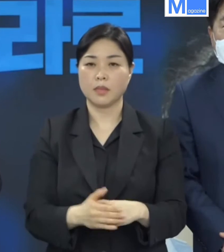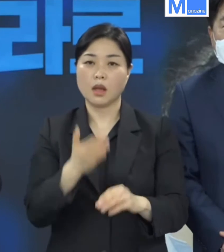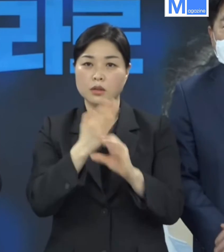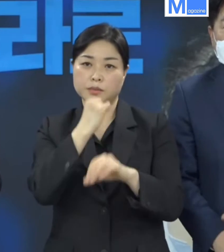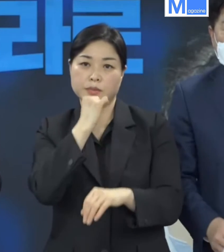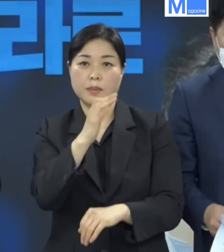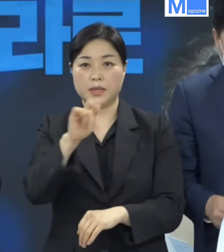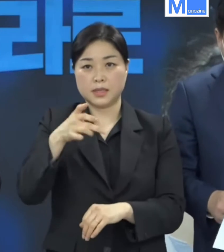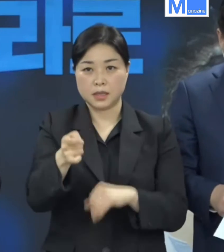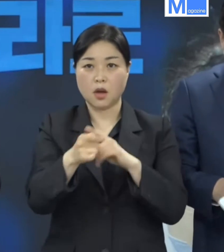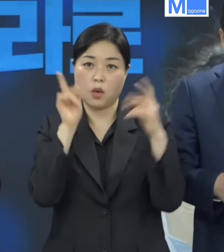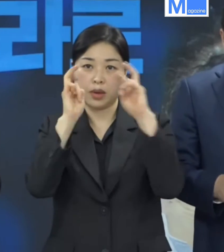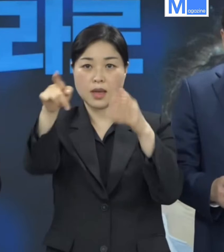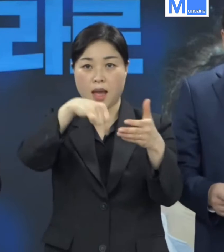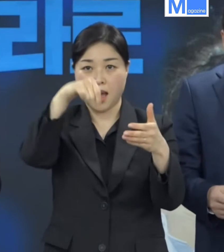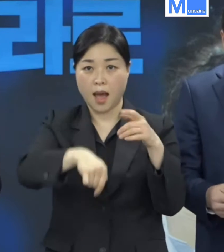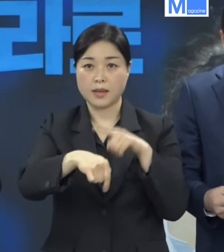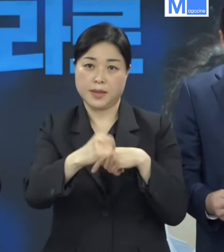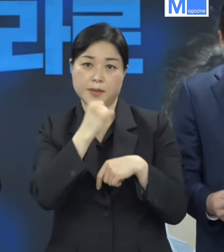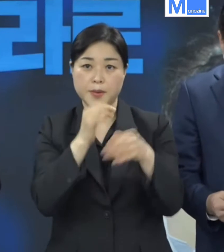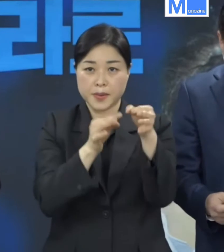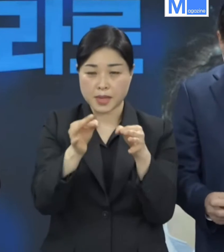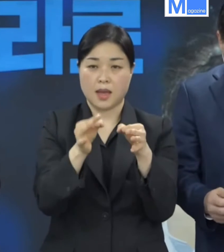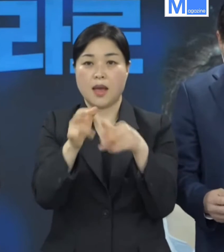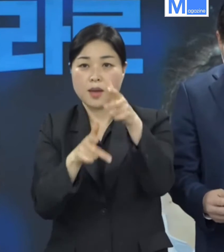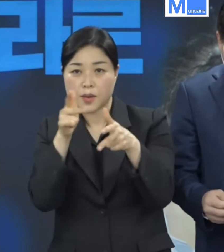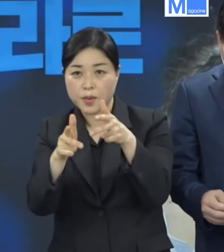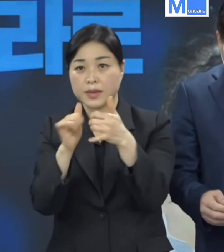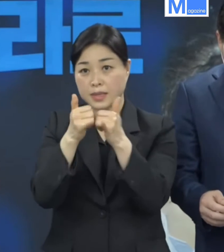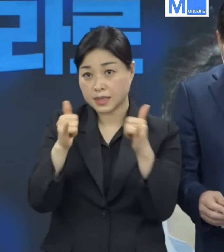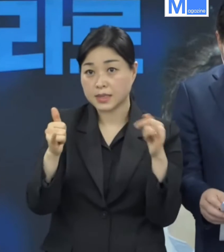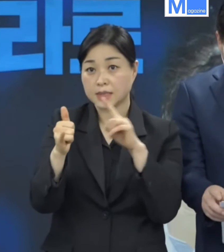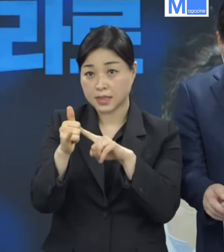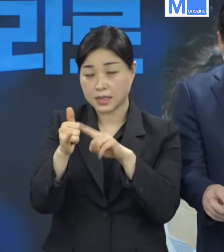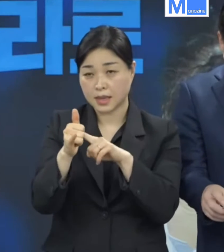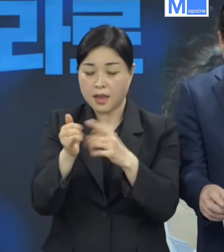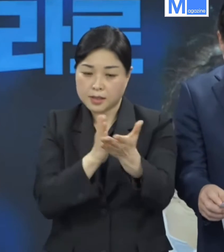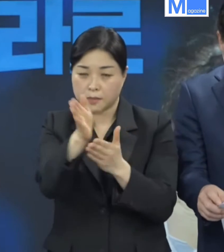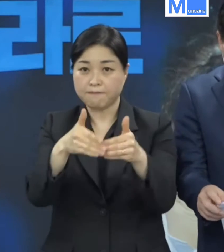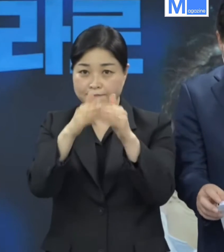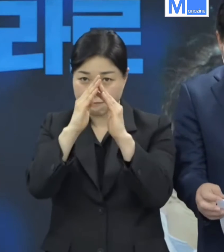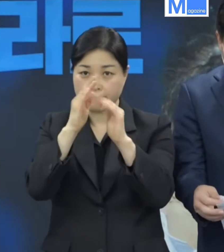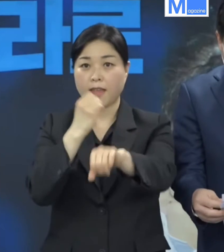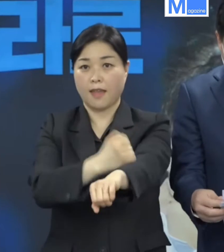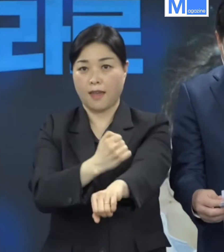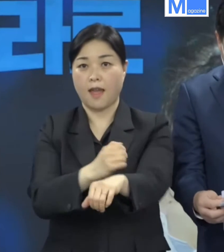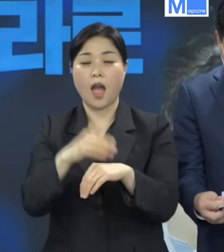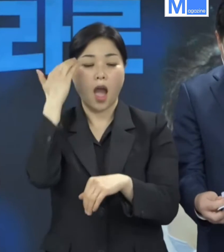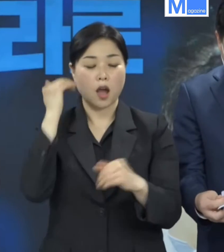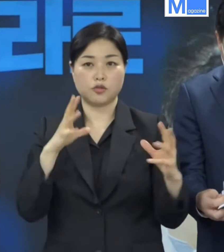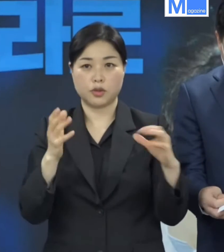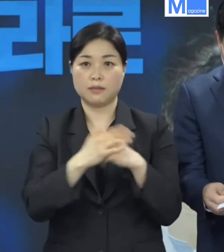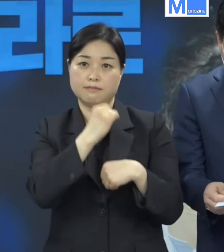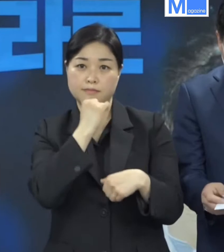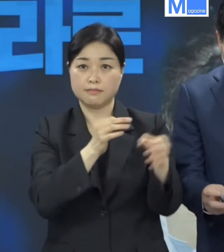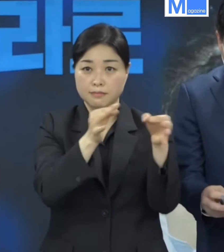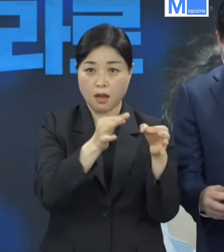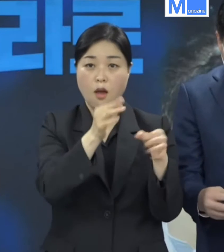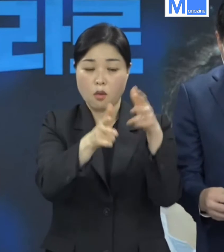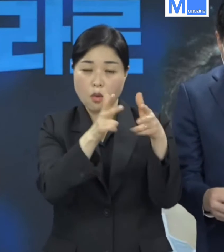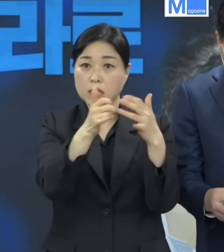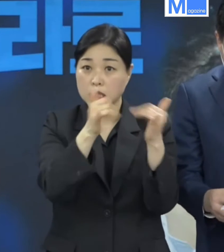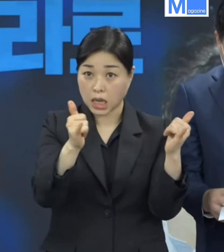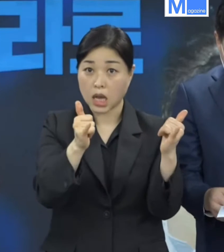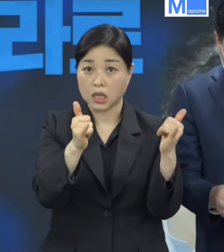중소기 벤처기업부 내에 소상공인 자영업 전담 차관을 신설할 것입니다. 우리나라 소상공인 자영업